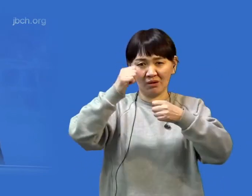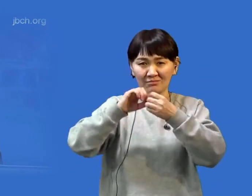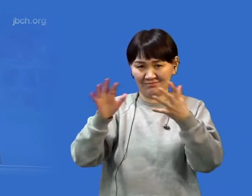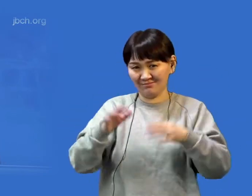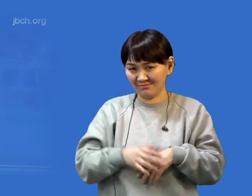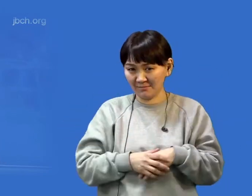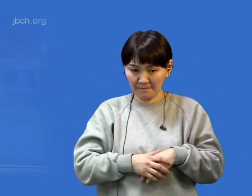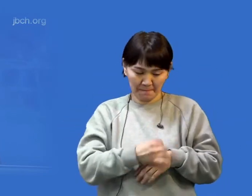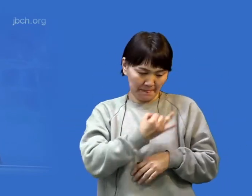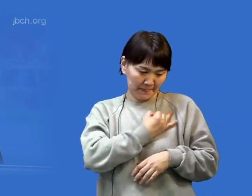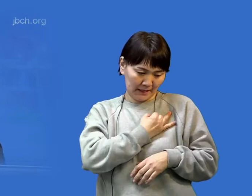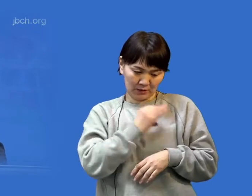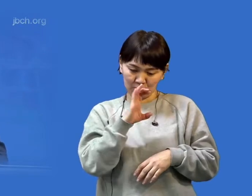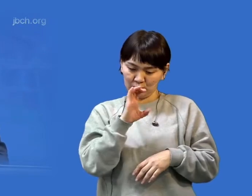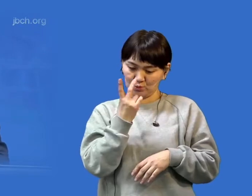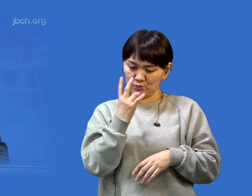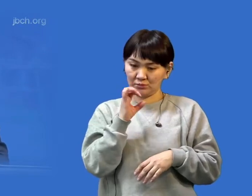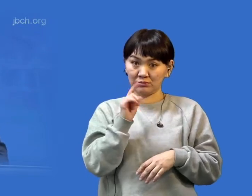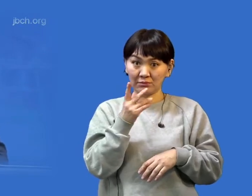Итгэл сүсэгт дүртэй.